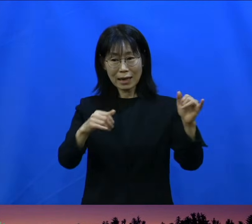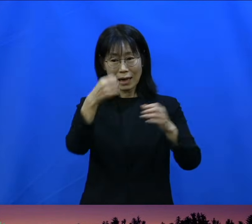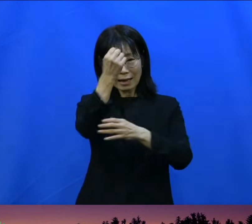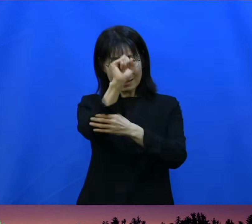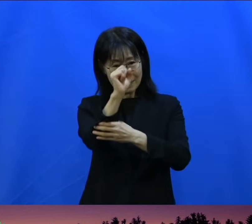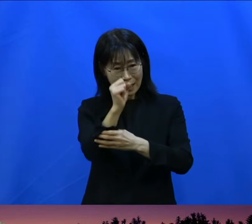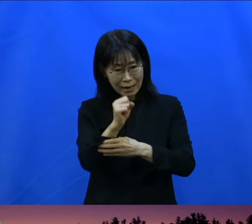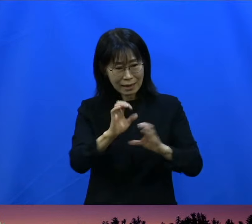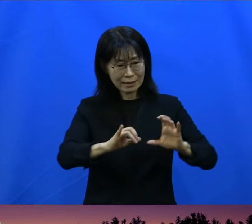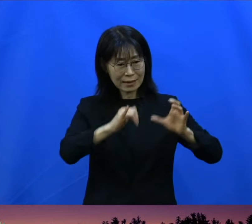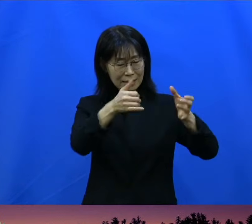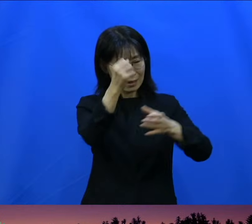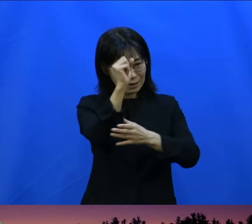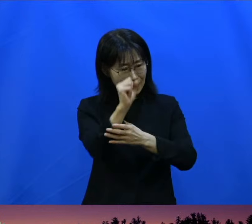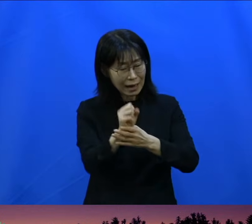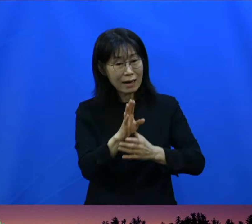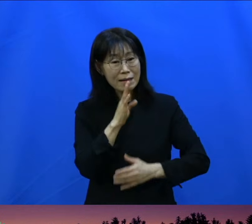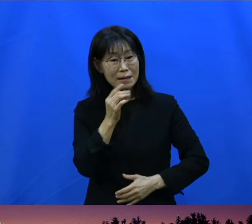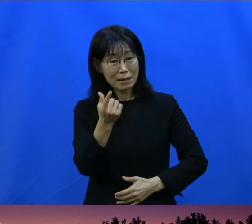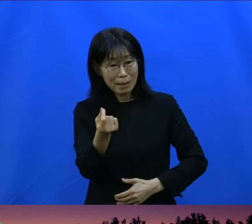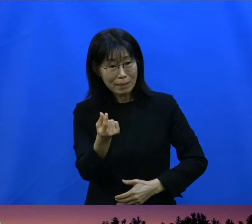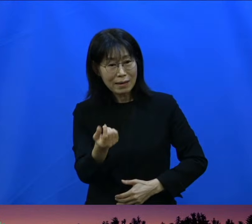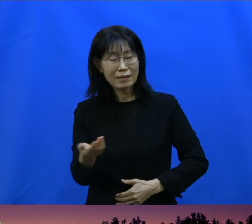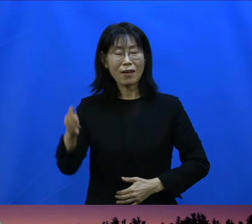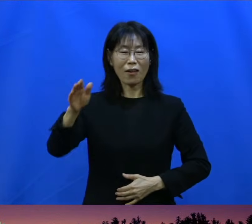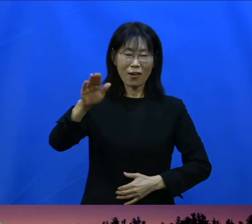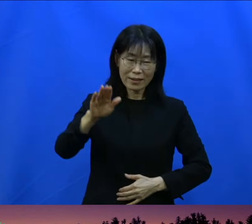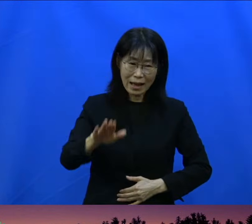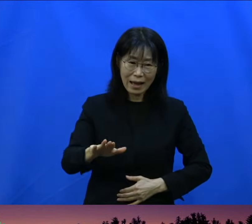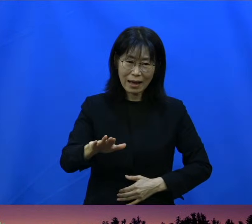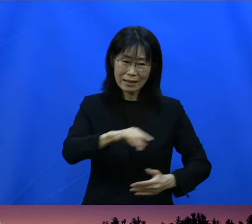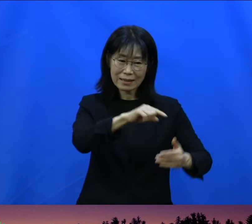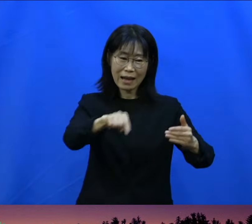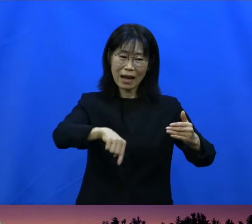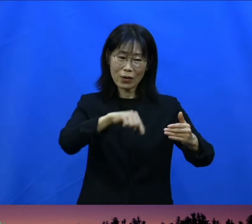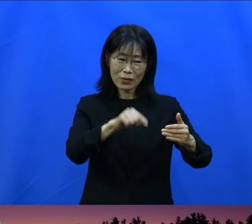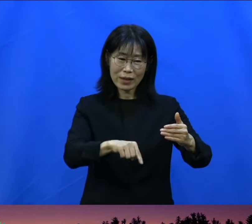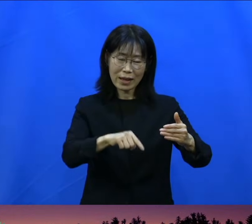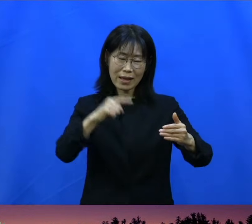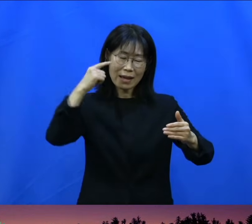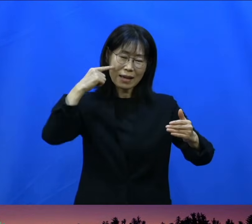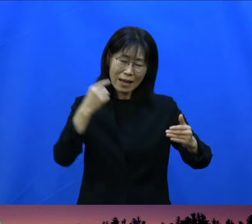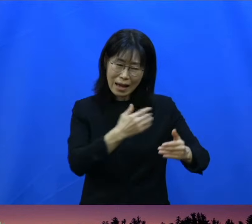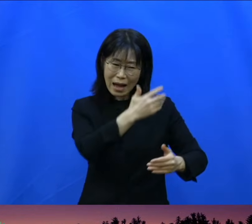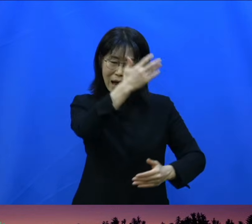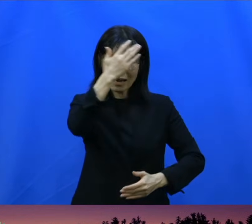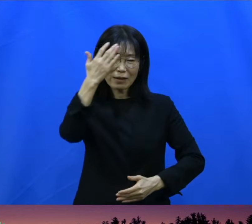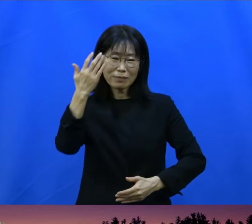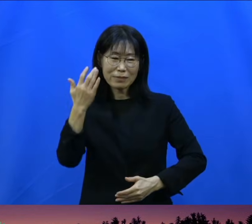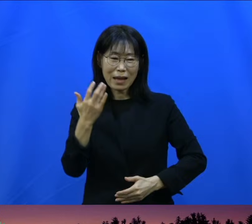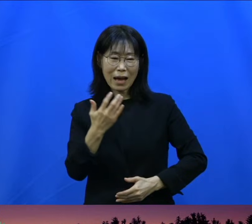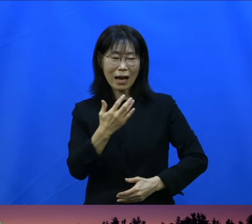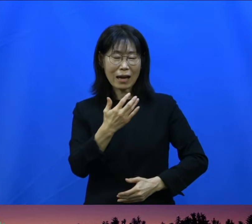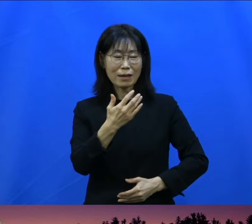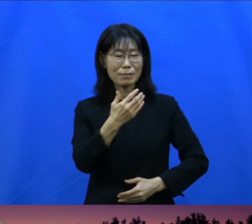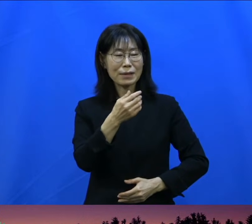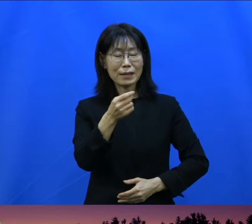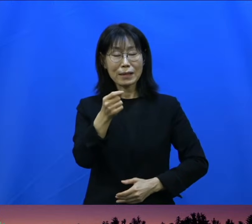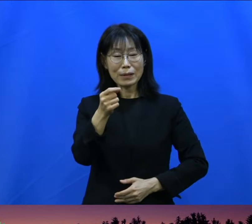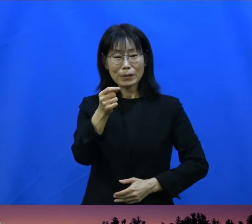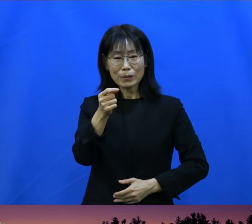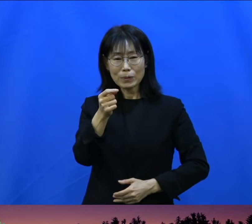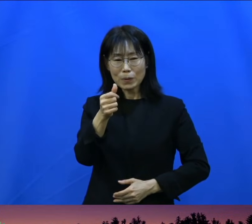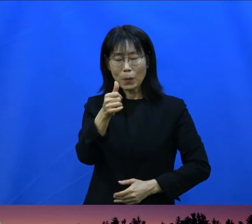속에 아름다움이 남아있는 거예요. 그래서 여러분들이 보면서 이렇게 탄성을 지르게 하는 것은 아직도 남아있는 하나님의 아름다움이